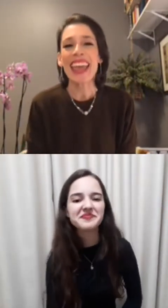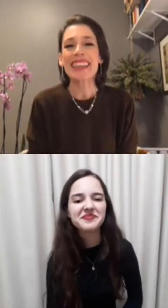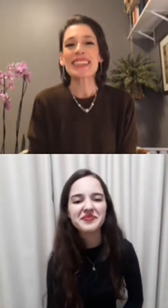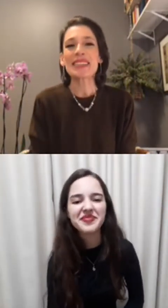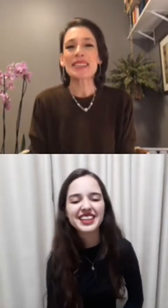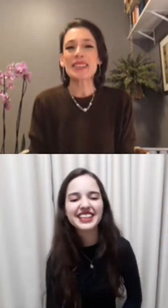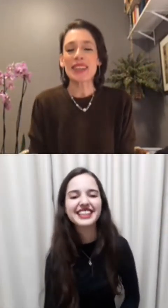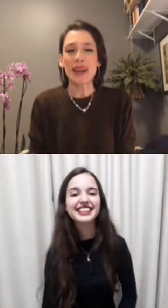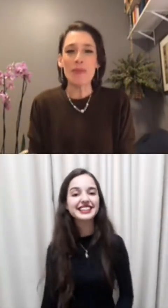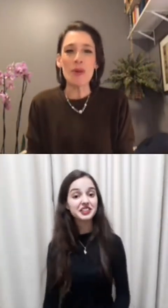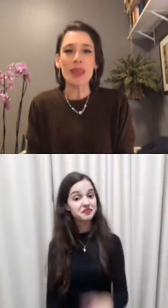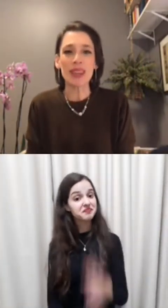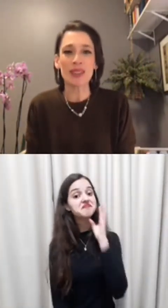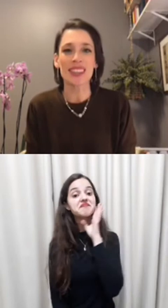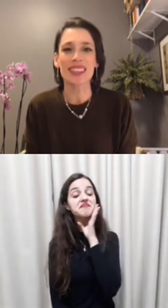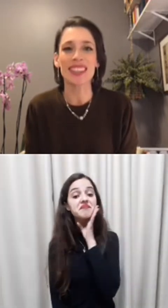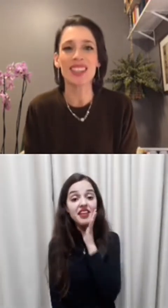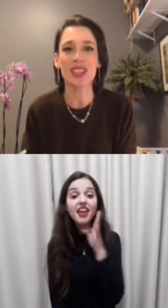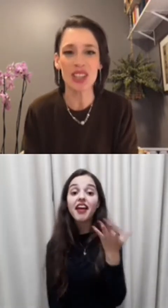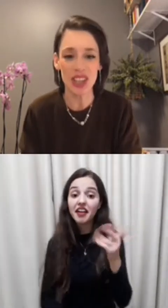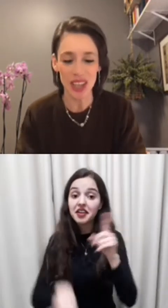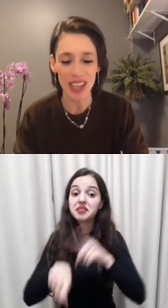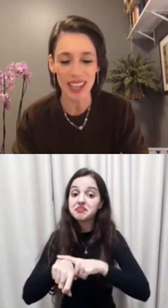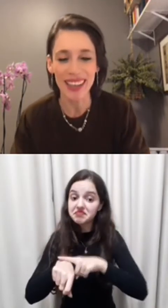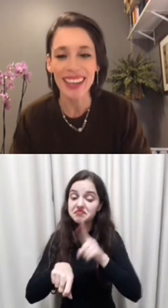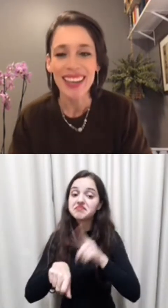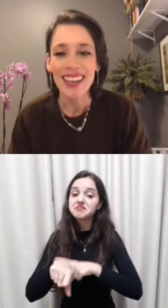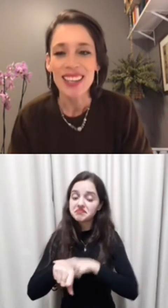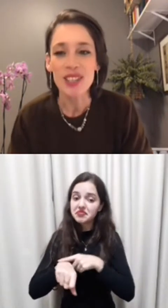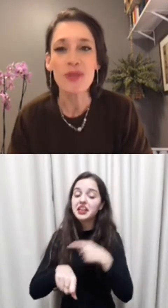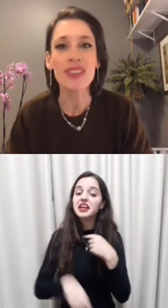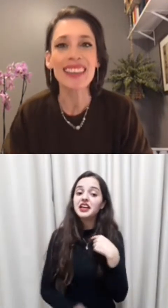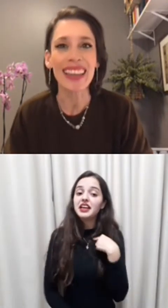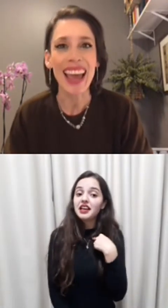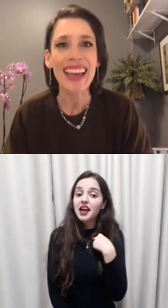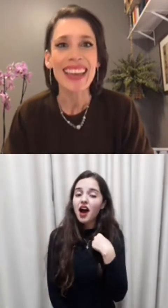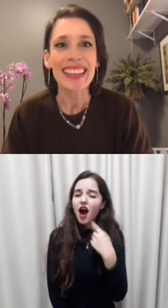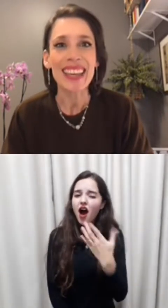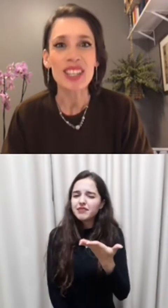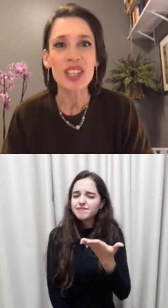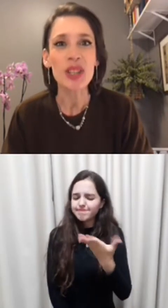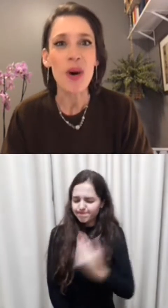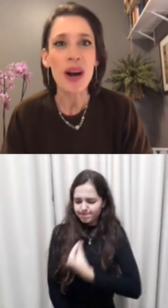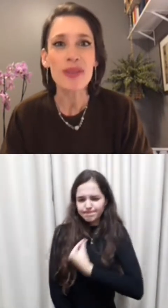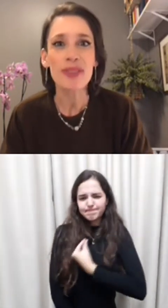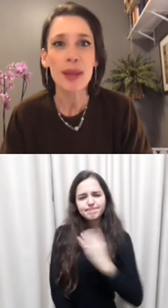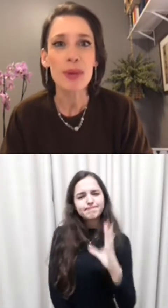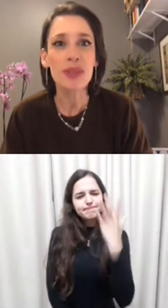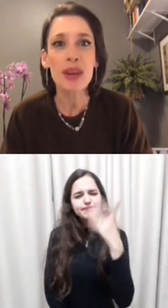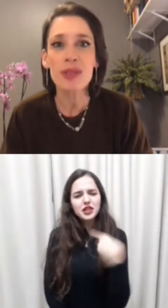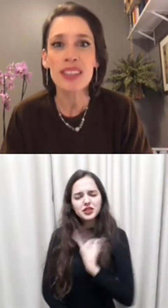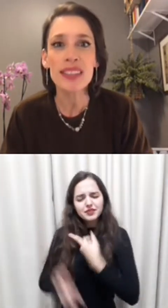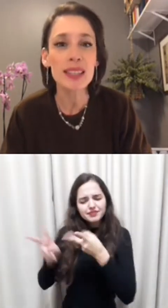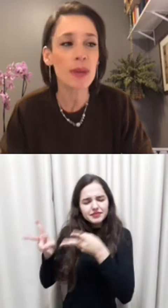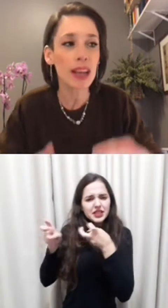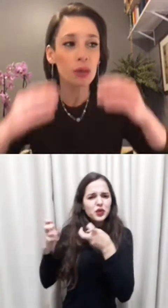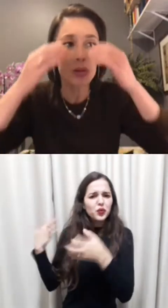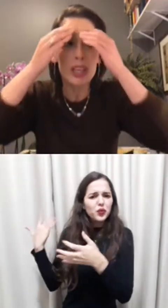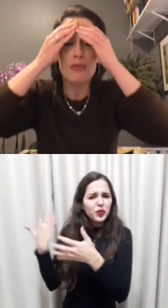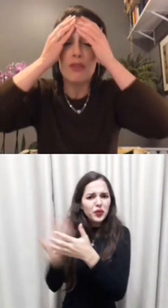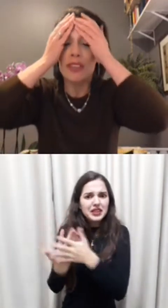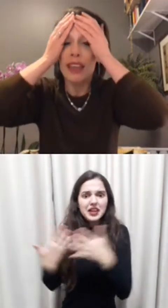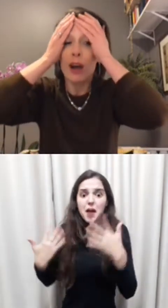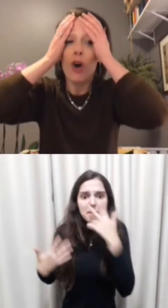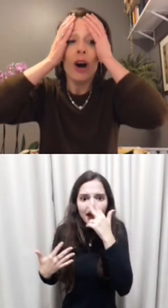É esses momentos assim de vida, né? Que a gente olha e fala, meu Deus, que desesperador, o que,